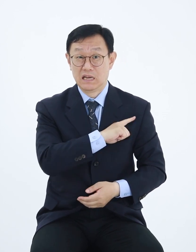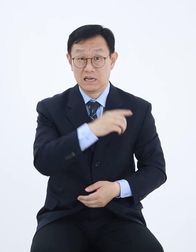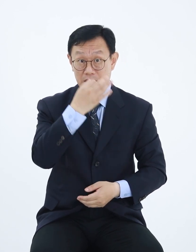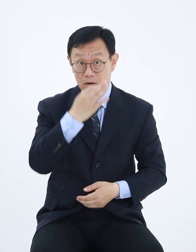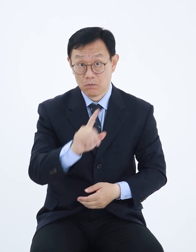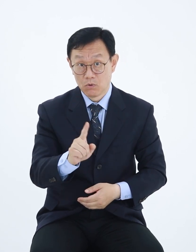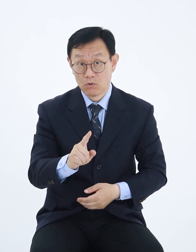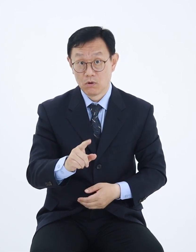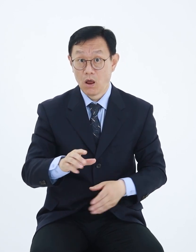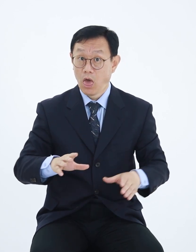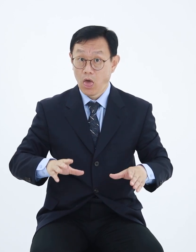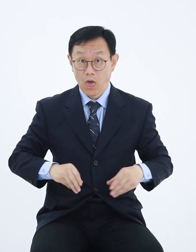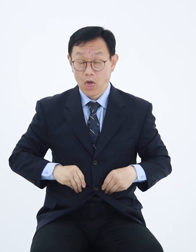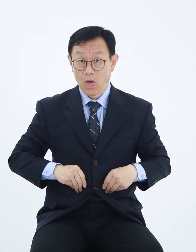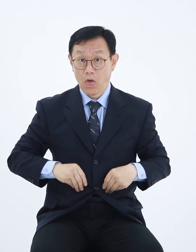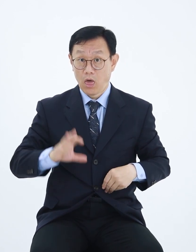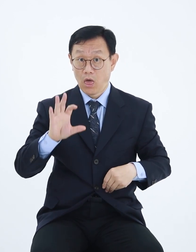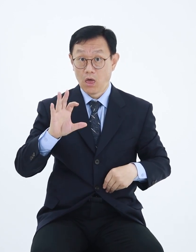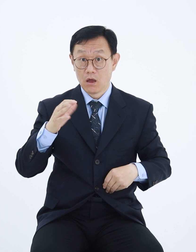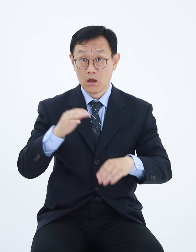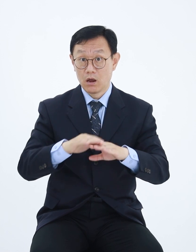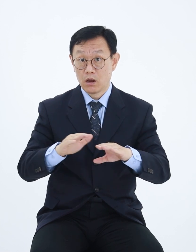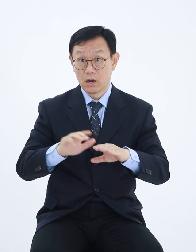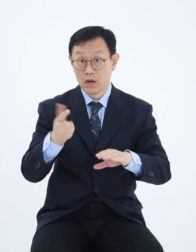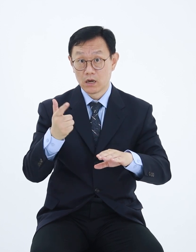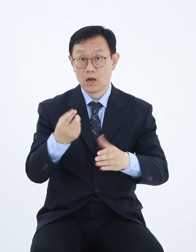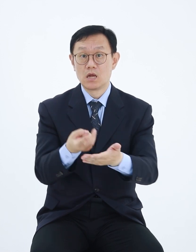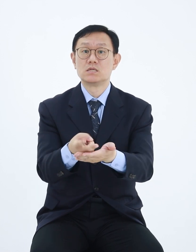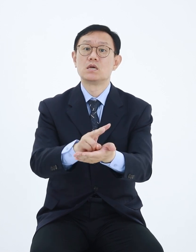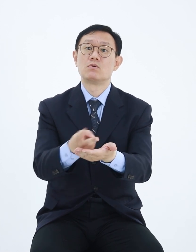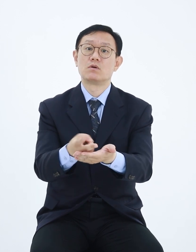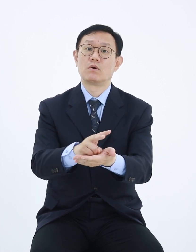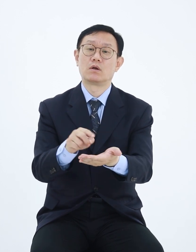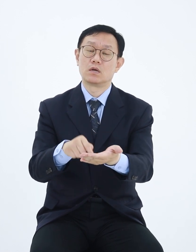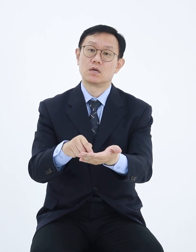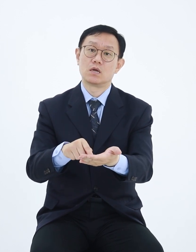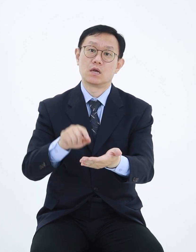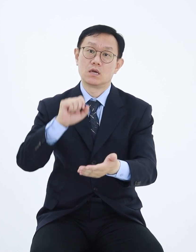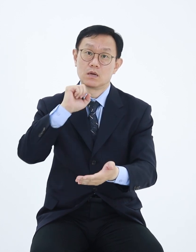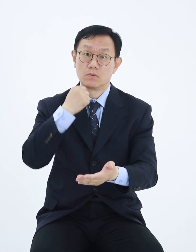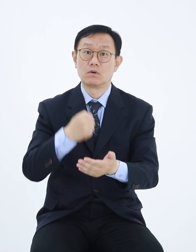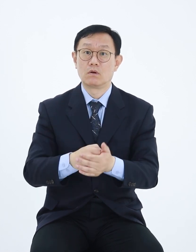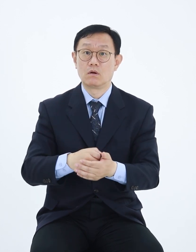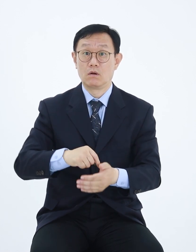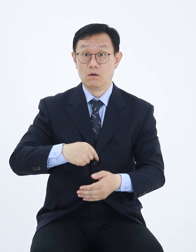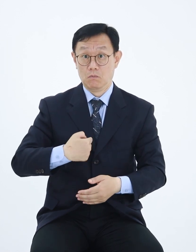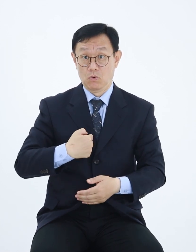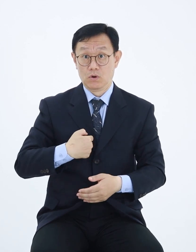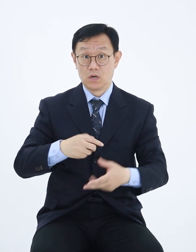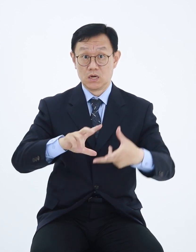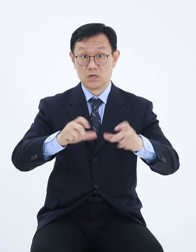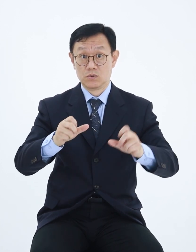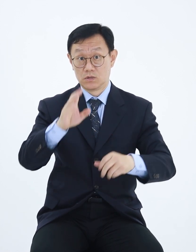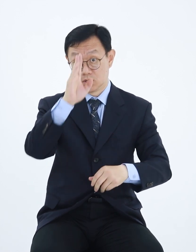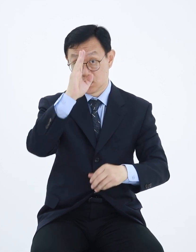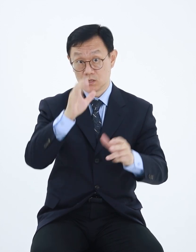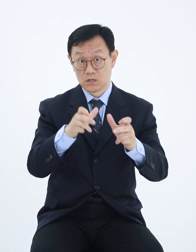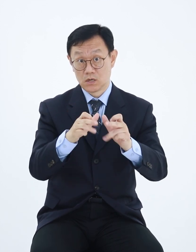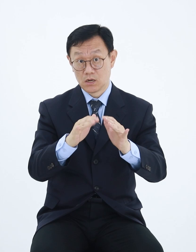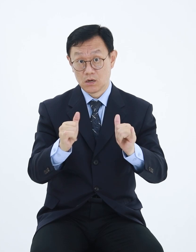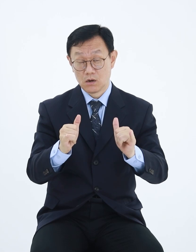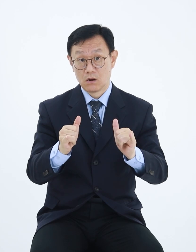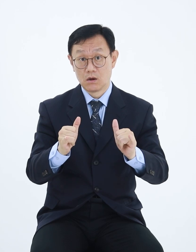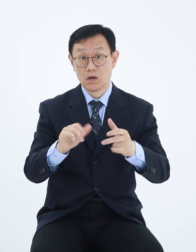일은 배고픔이나 소변줄이 아닌 체위 변경입니다. 저 같은 근육 장애인은 신체에서